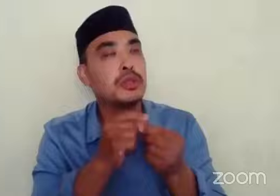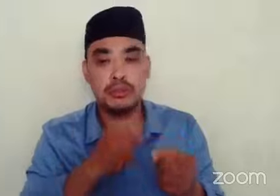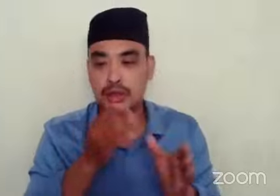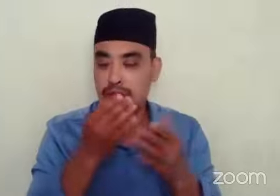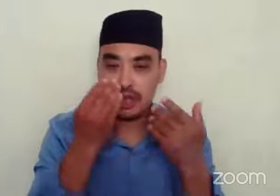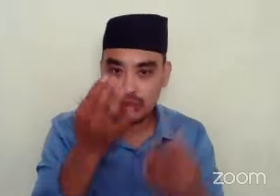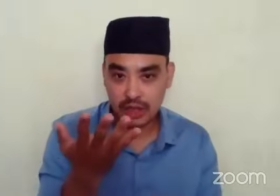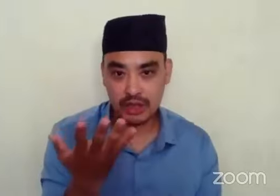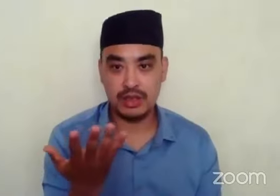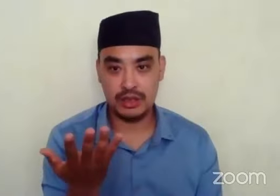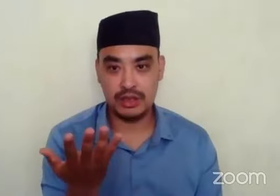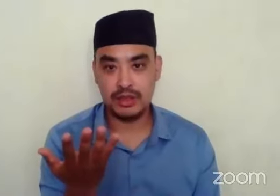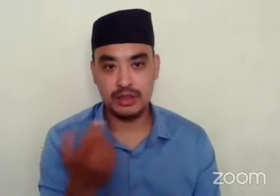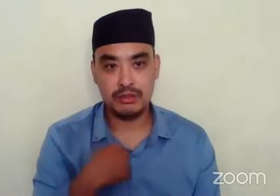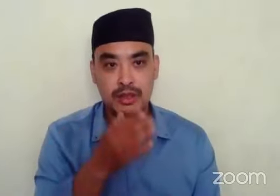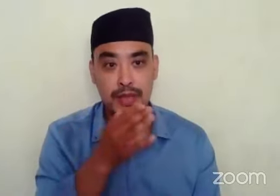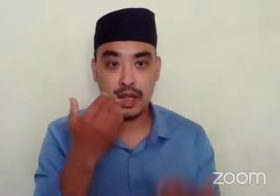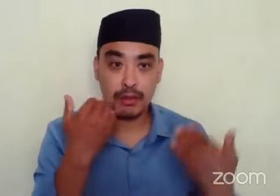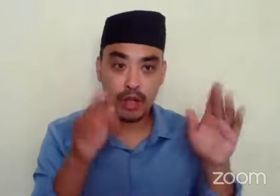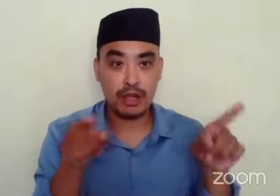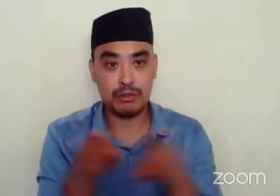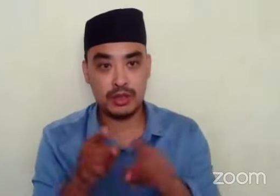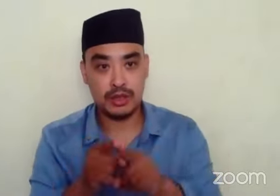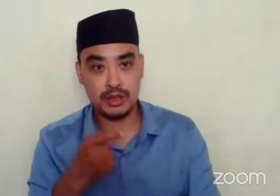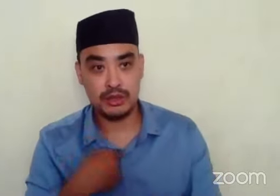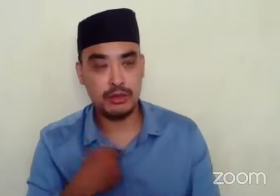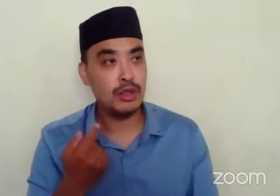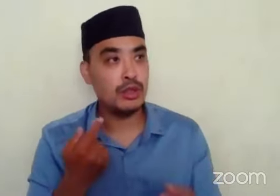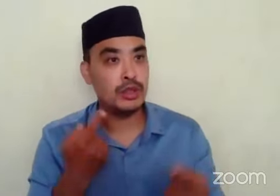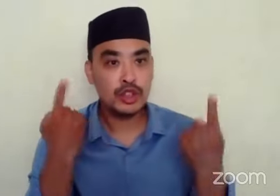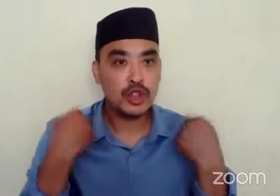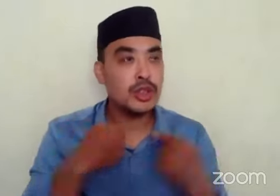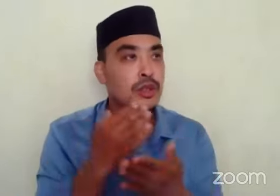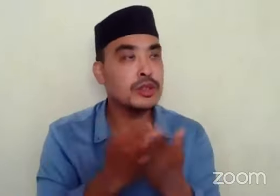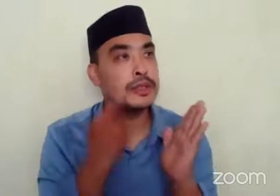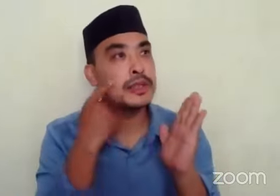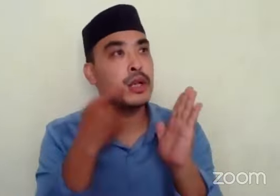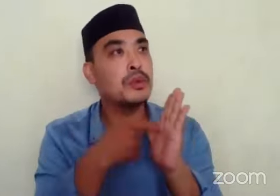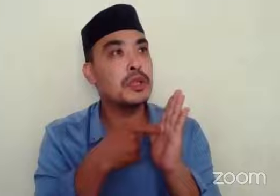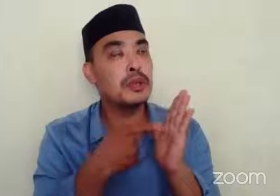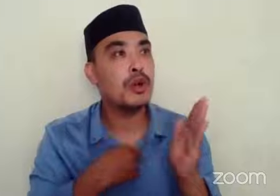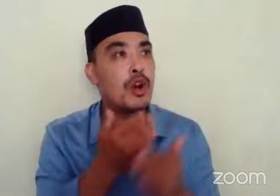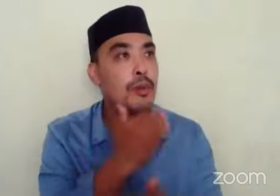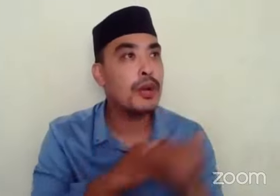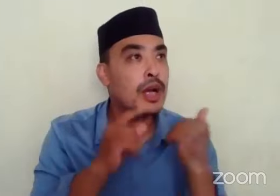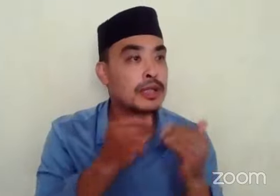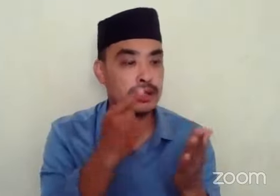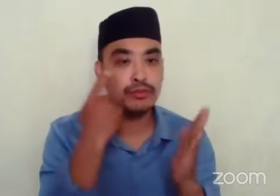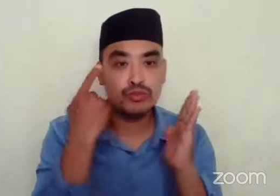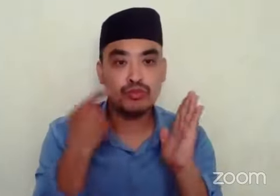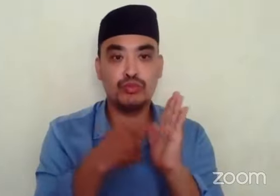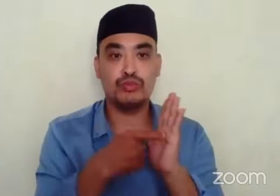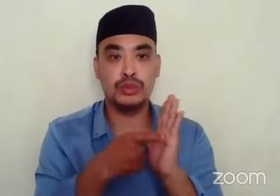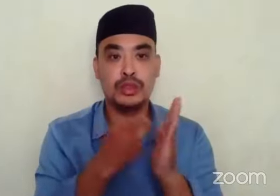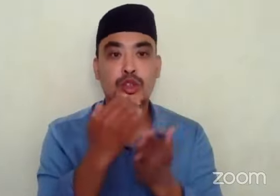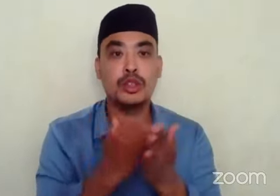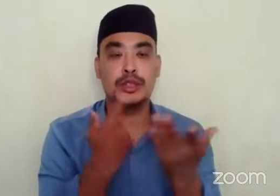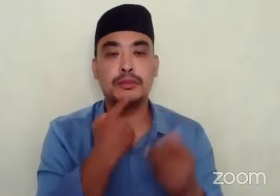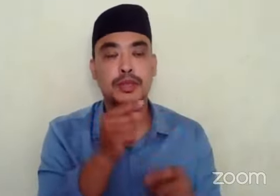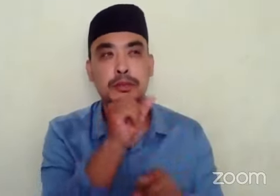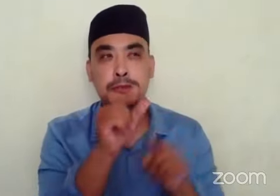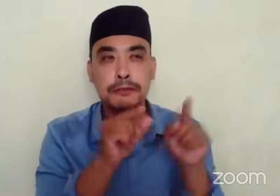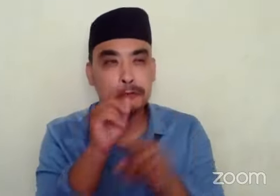हुँदैन, विवाह भइहाल्यो भने पनि मैले मेरो अङ्ग कसरी देखाउने, होइन मेरो अपाङ्गताको अङ्ग कसरी देखाउने भन्ने खालको